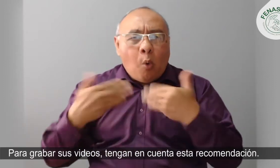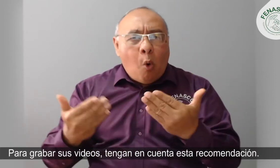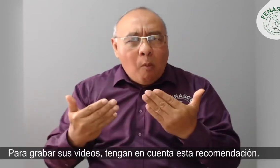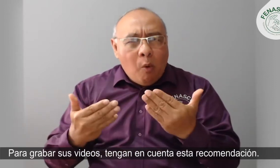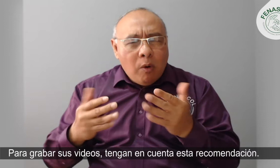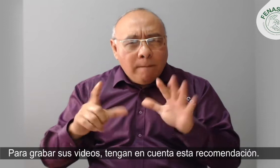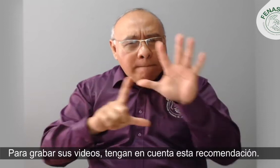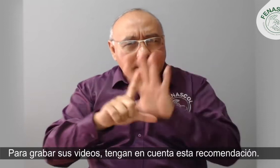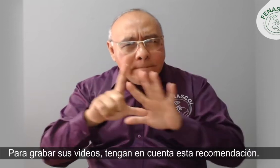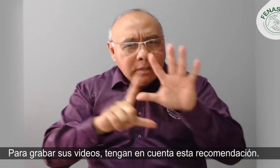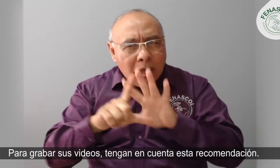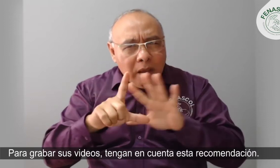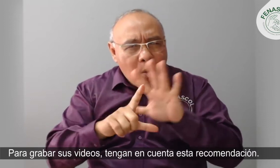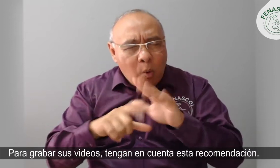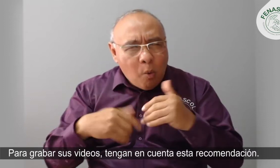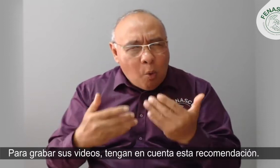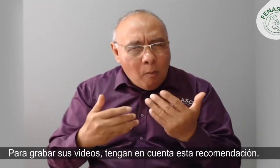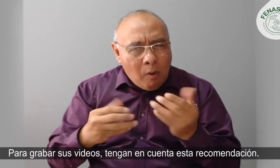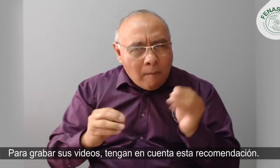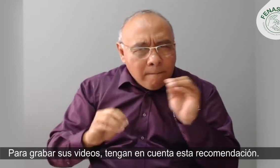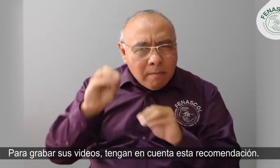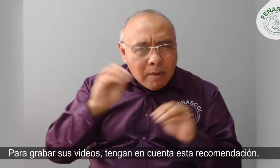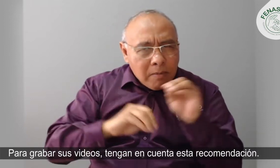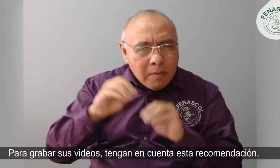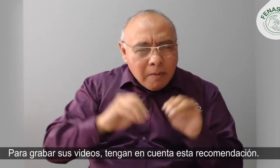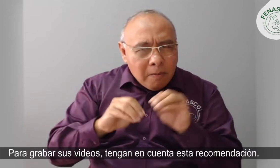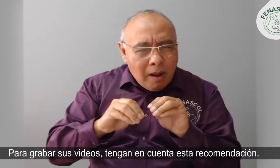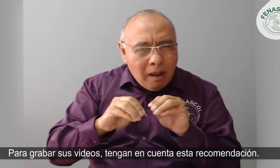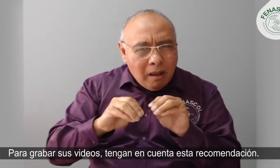Para grabar sus videos, tengan en cuenta esta recomendación.